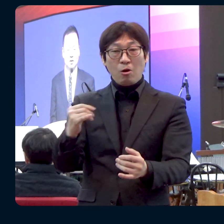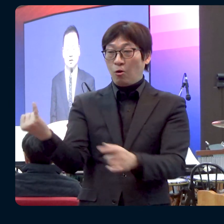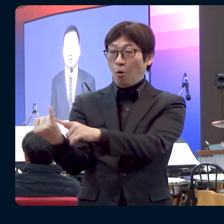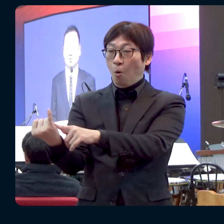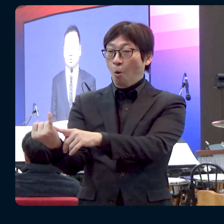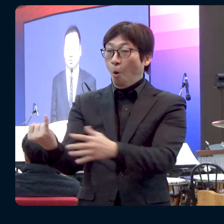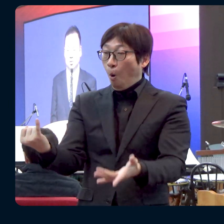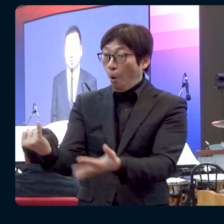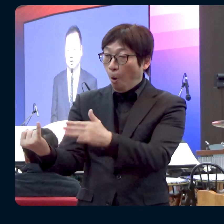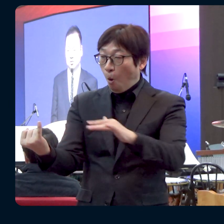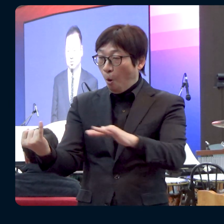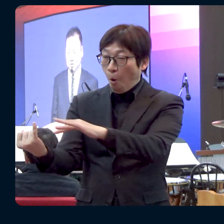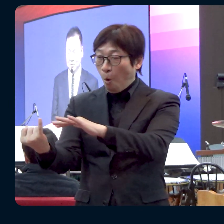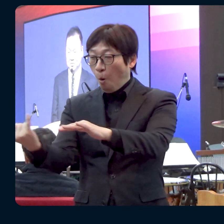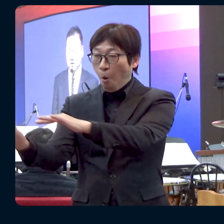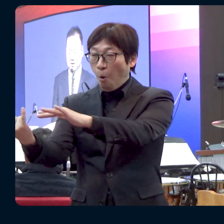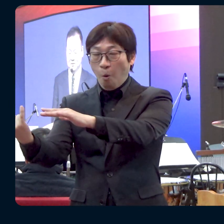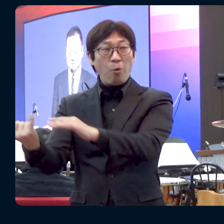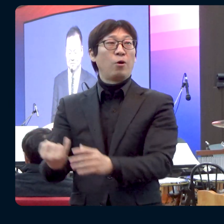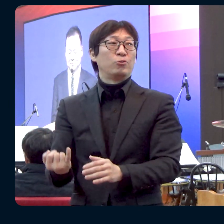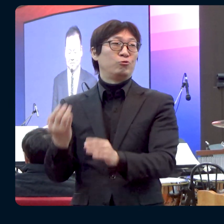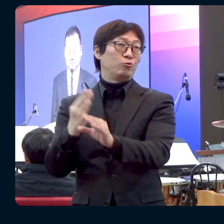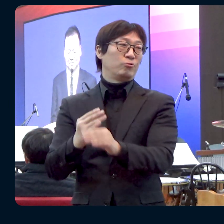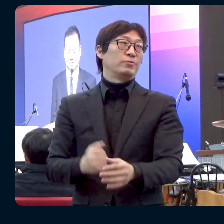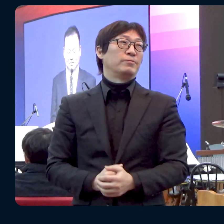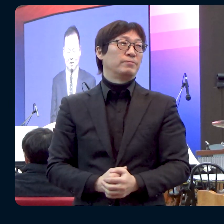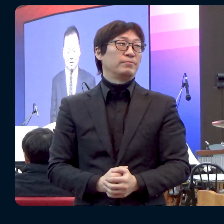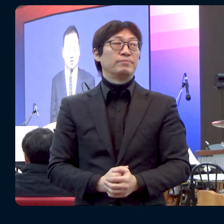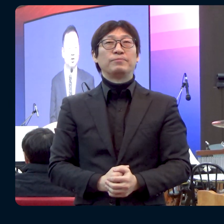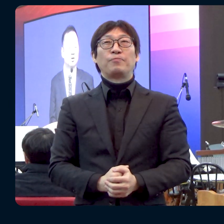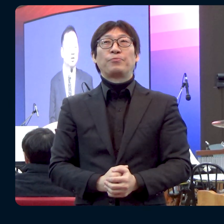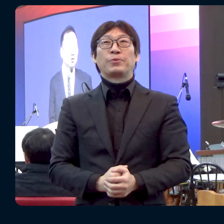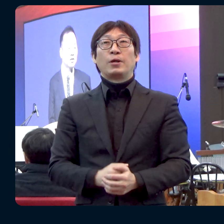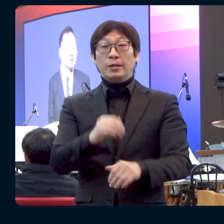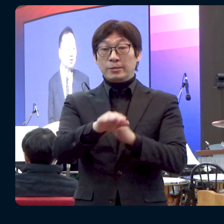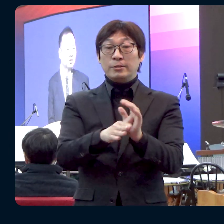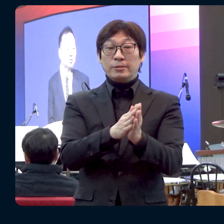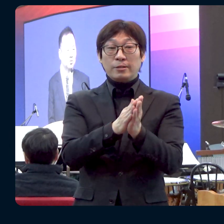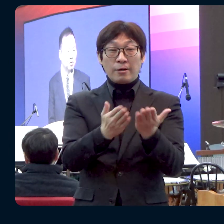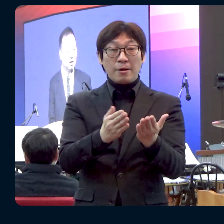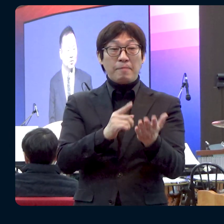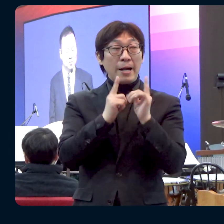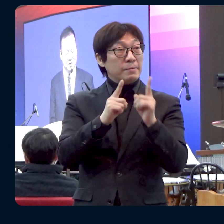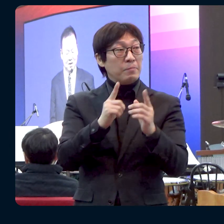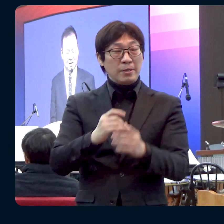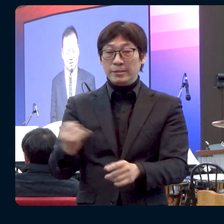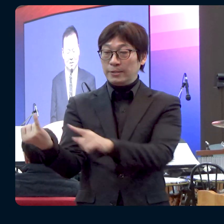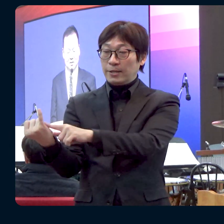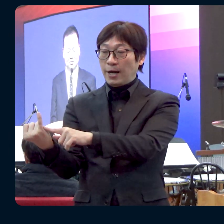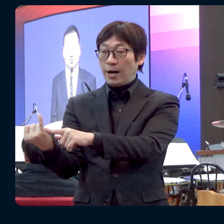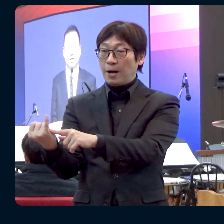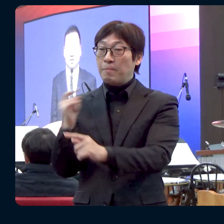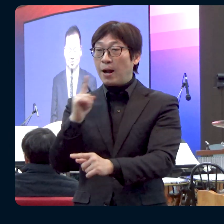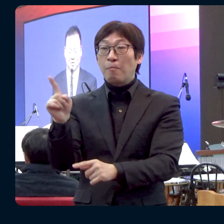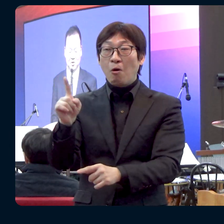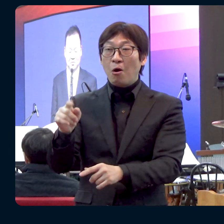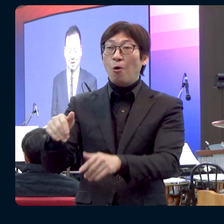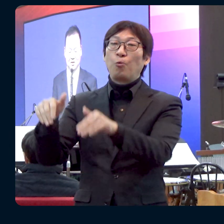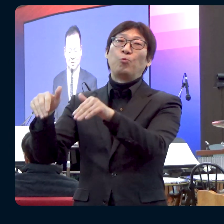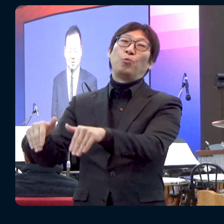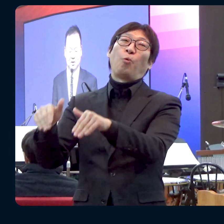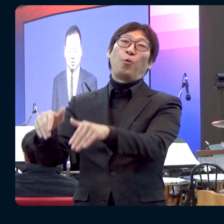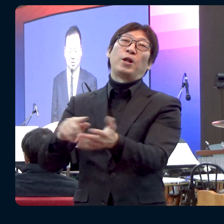그 여인을 조종하고 있던 중이었습니다. 성경은 이 여인을 가리켜서 노예라고 합니다. 두 가지